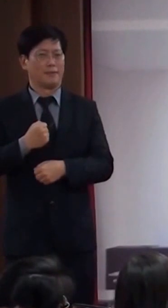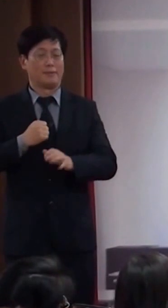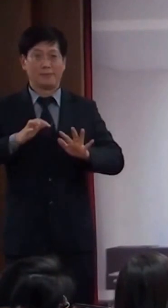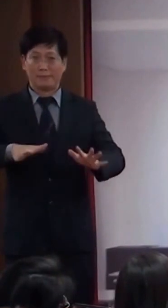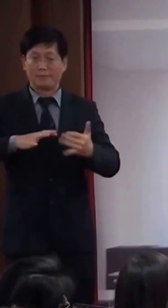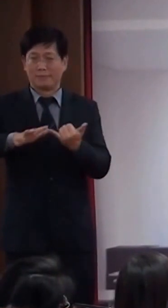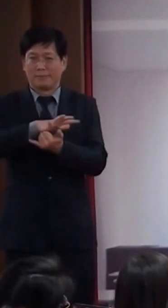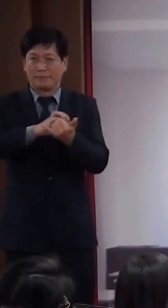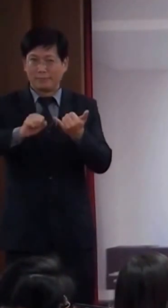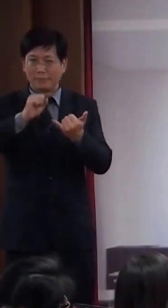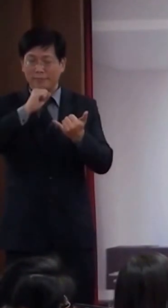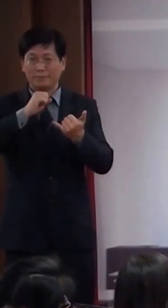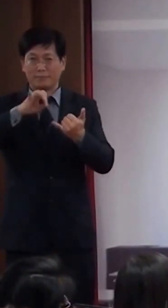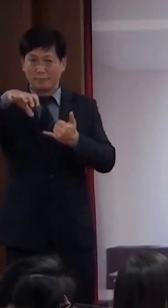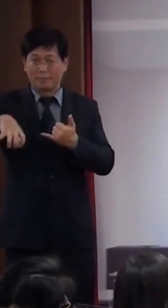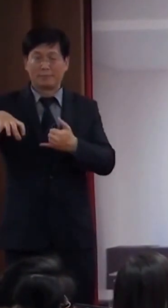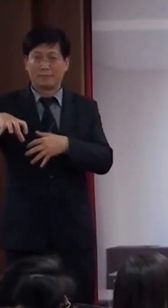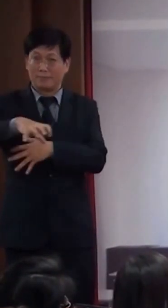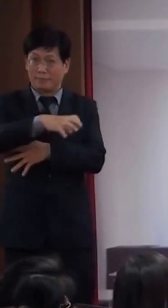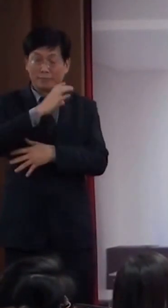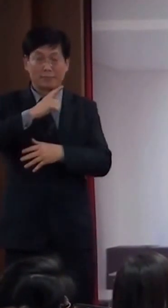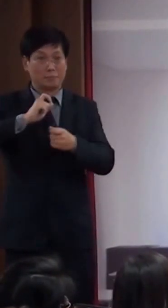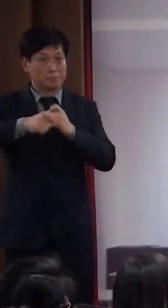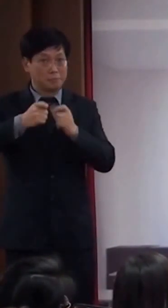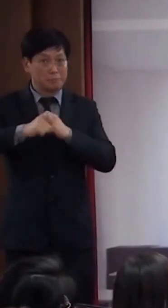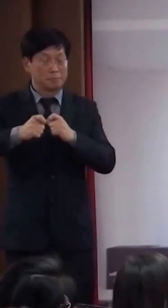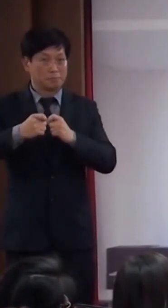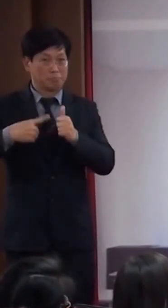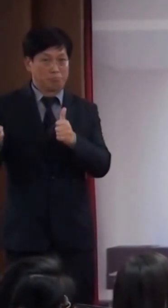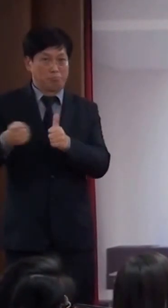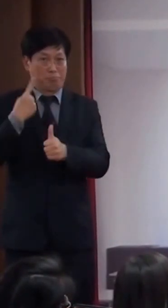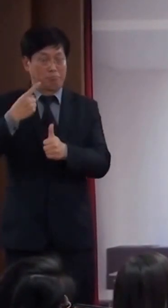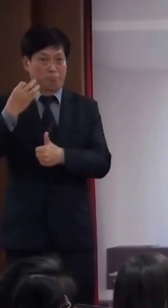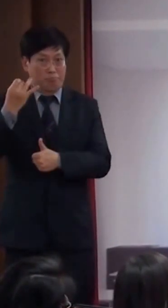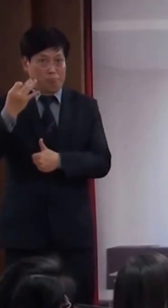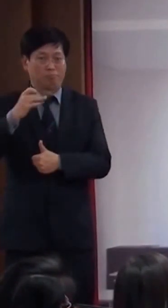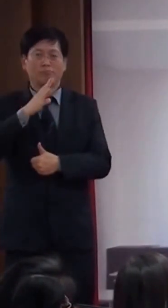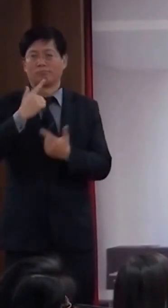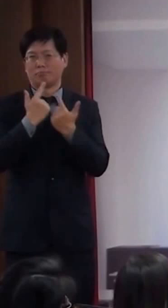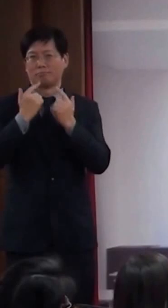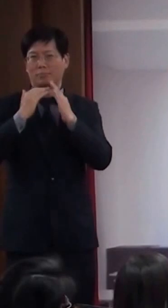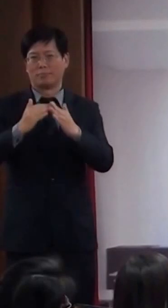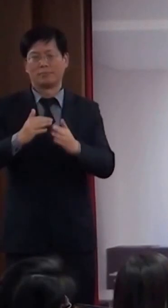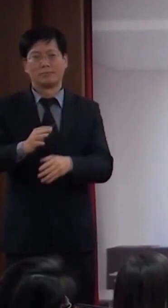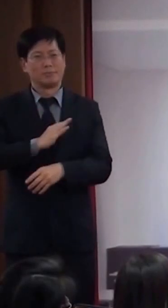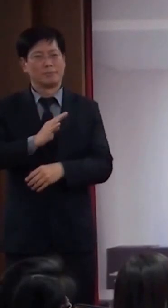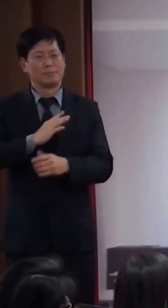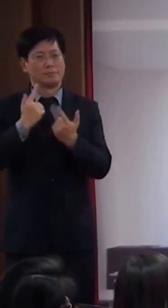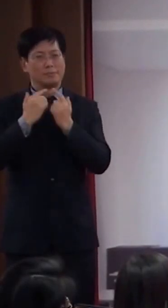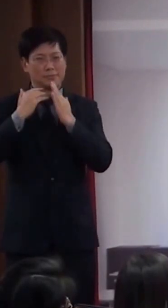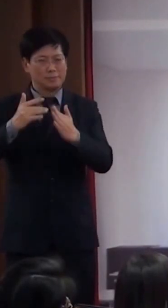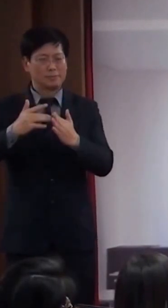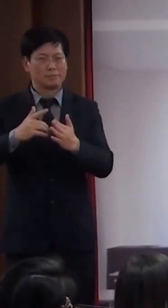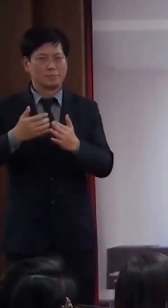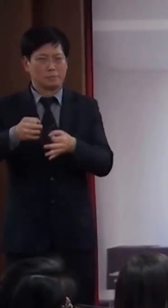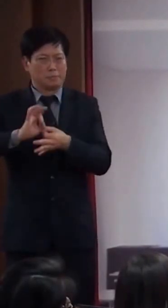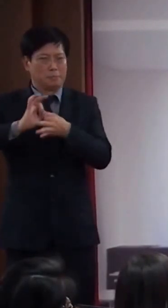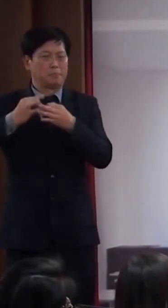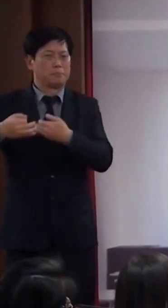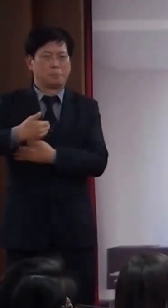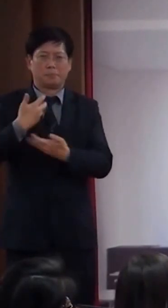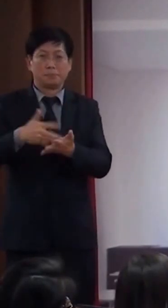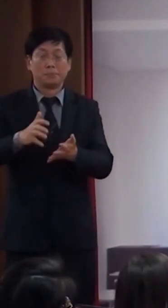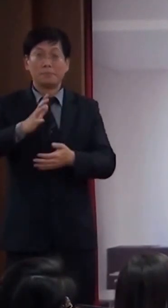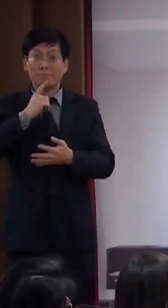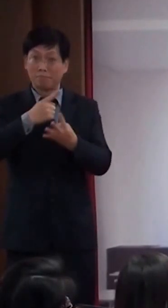在全国各县市房屋税税额最多的是我们台北市，好，是我们台北市。不过呢，